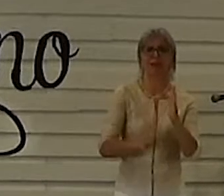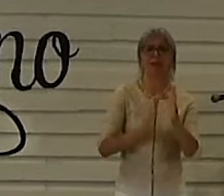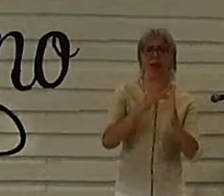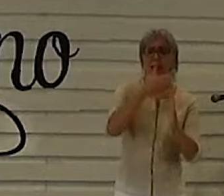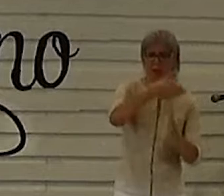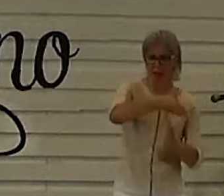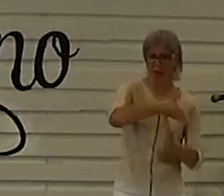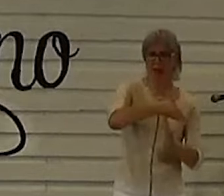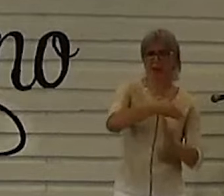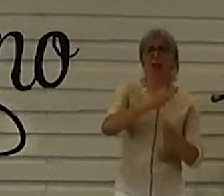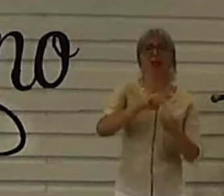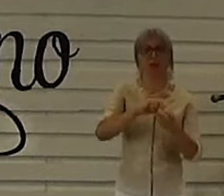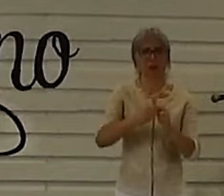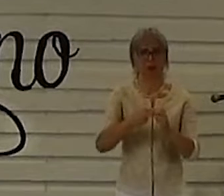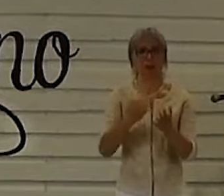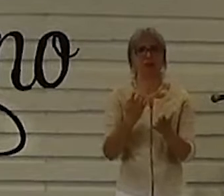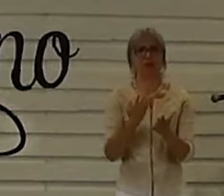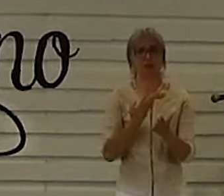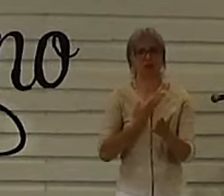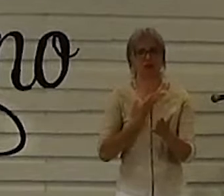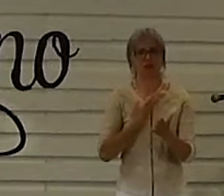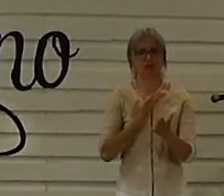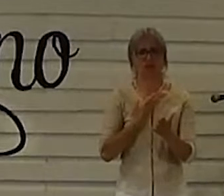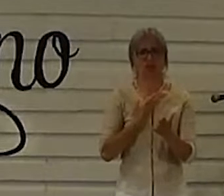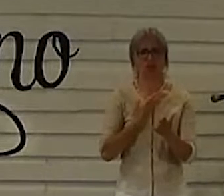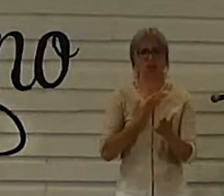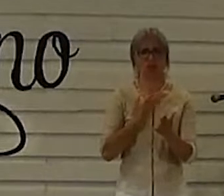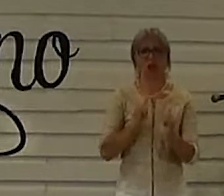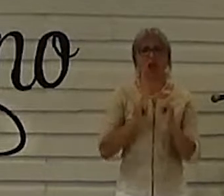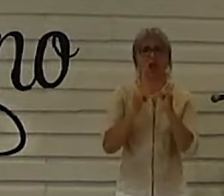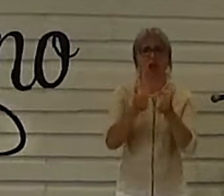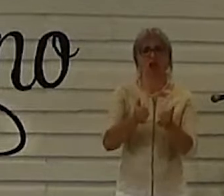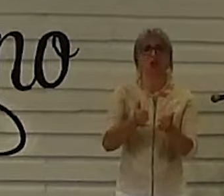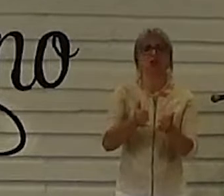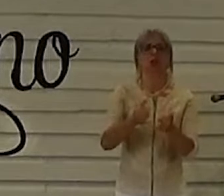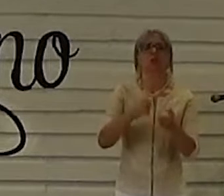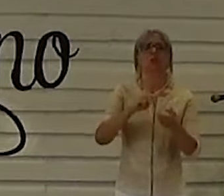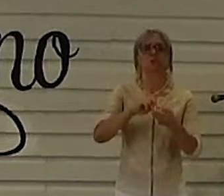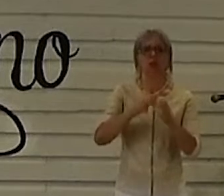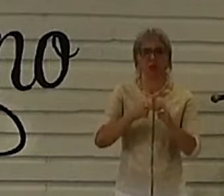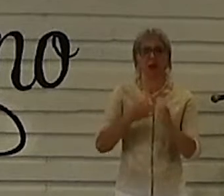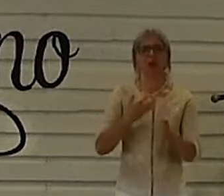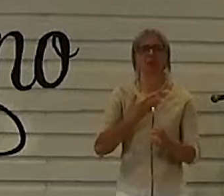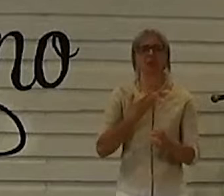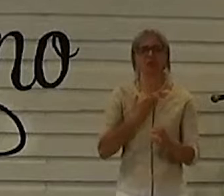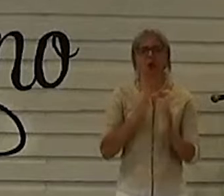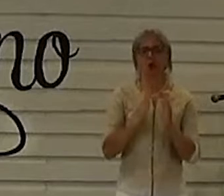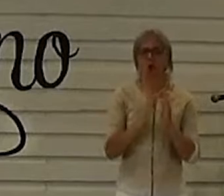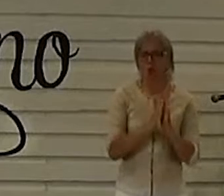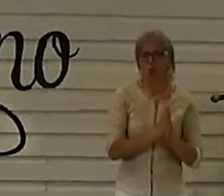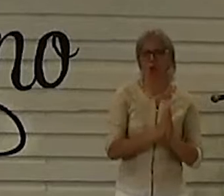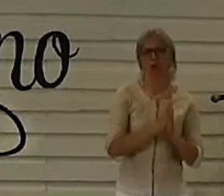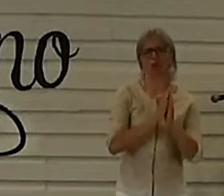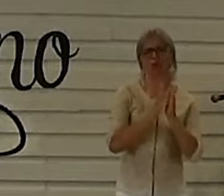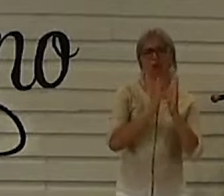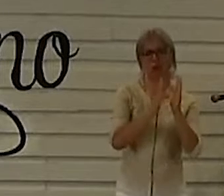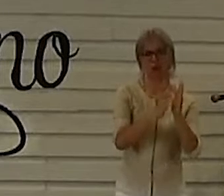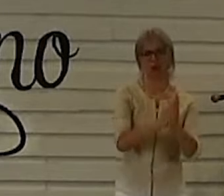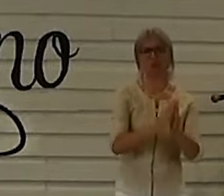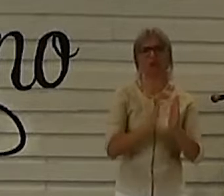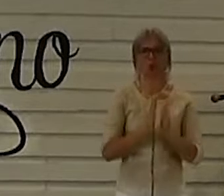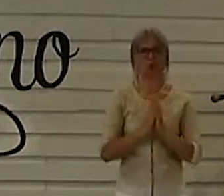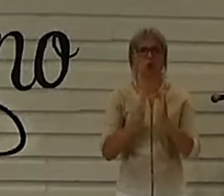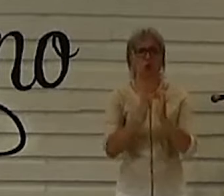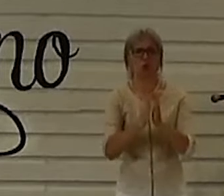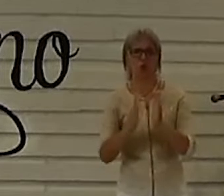Non è forse una Chiesa che culto dopo culto, predicazione sopra predicazione, si predica? Perché questa predicazione? Perché